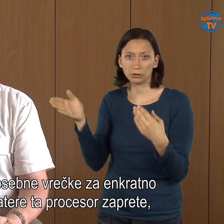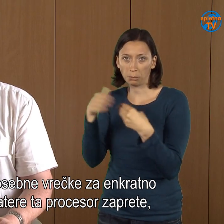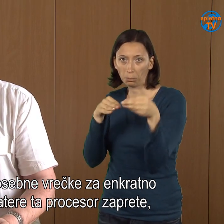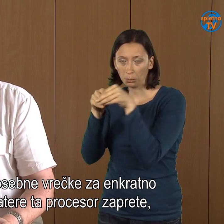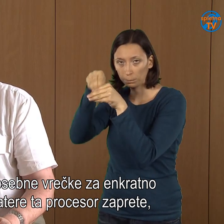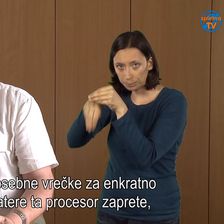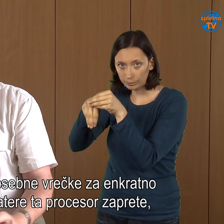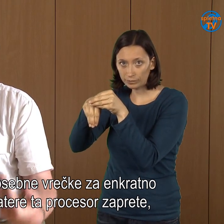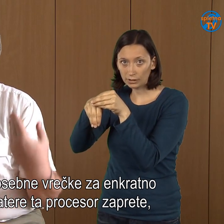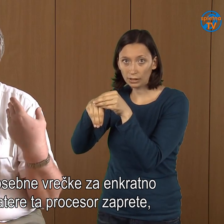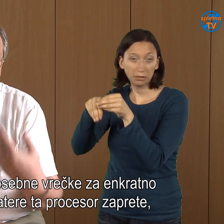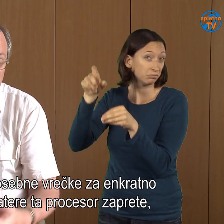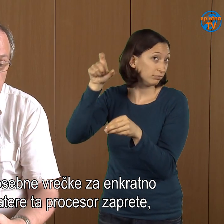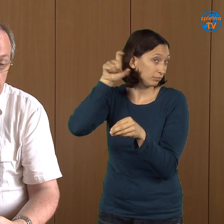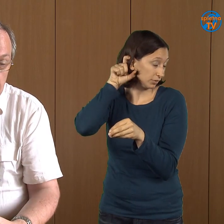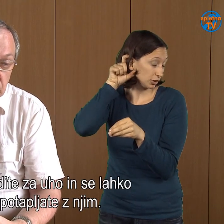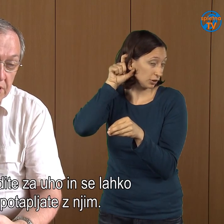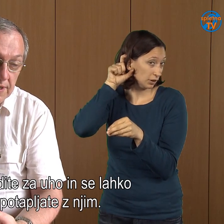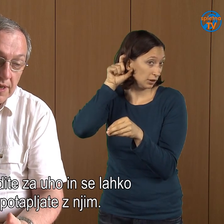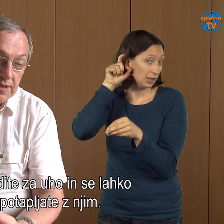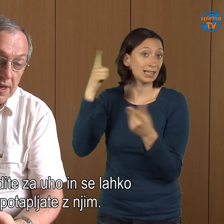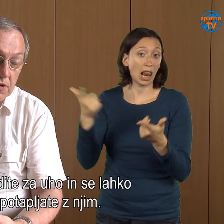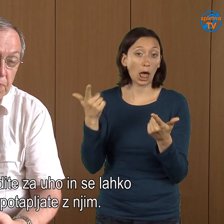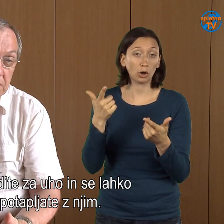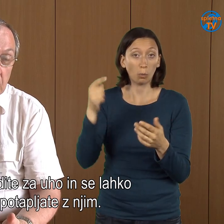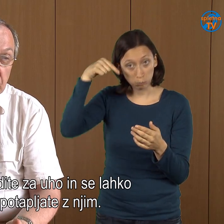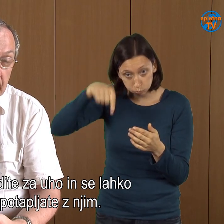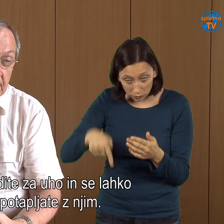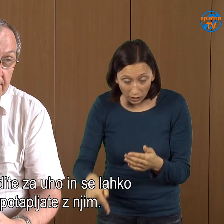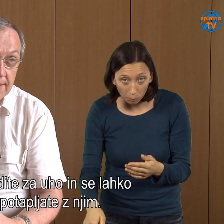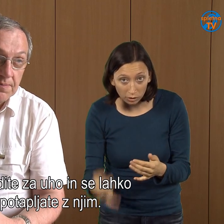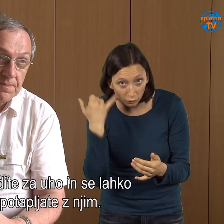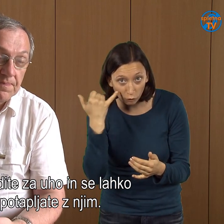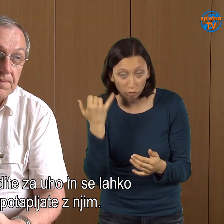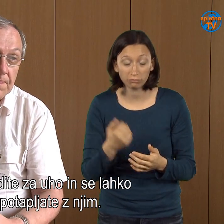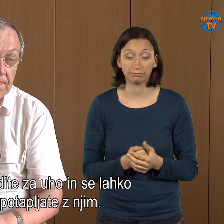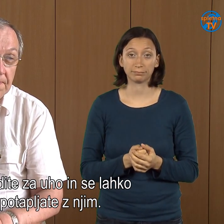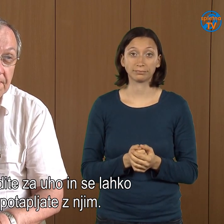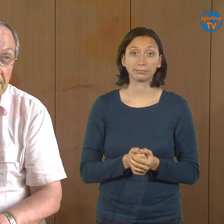zaprete in si ga pritrdite za ušes in se lahko celo potapljate z njim.